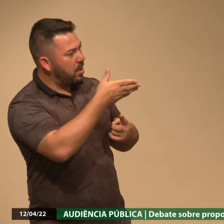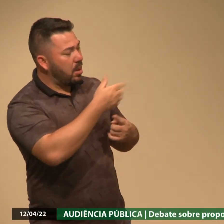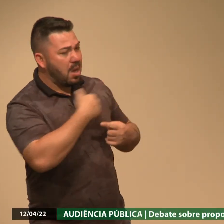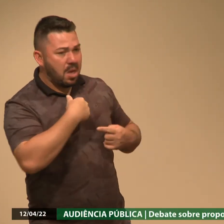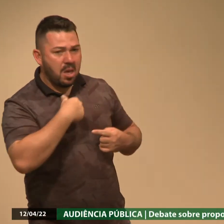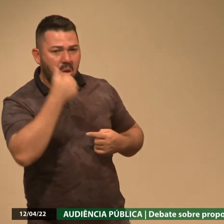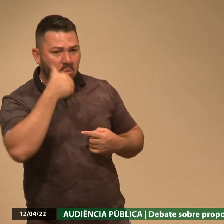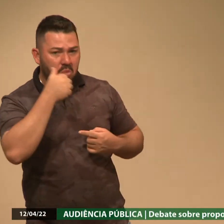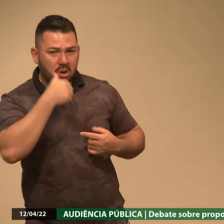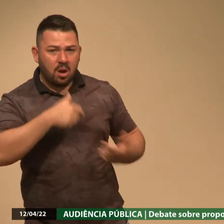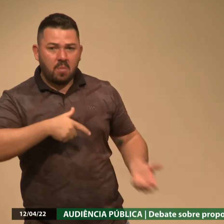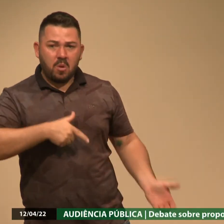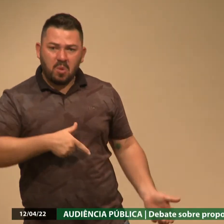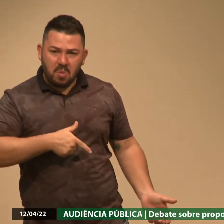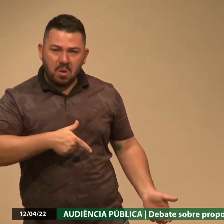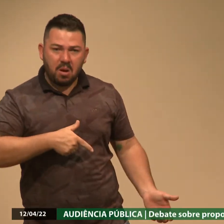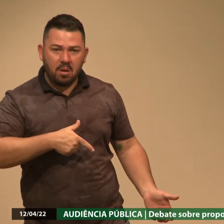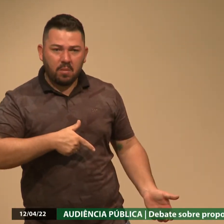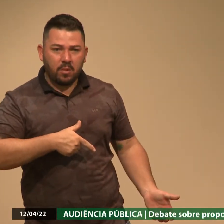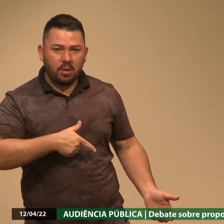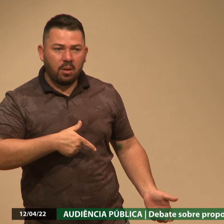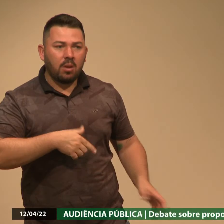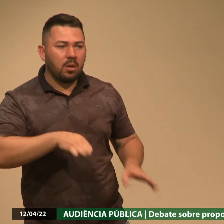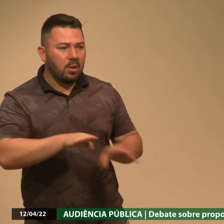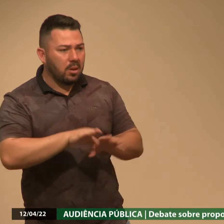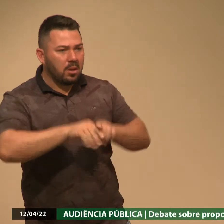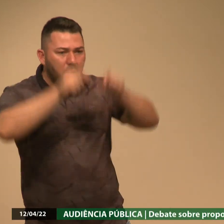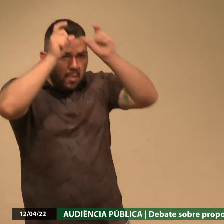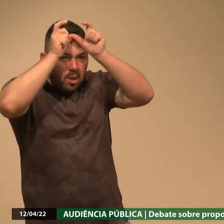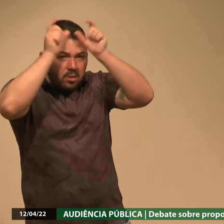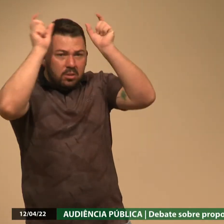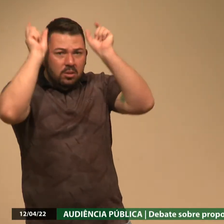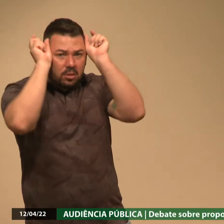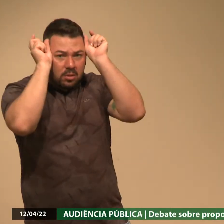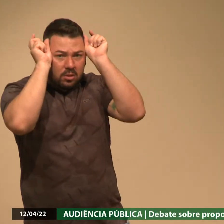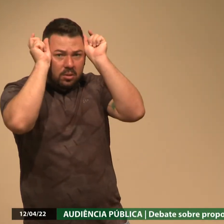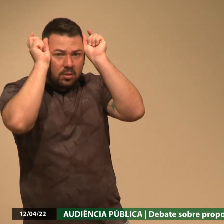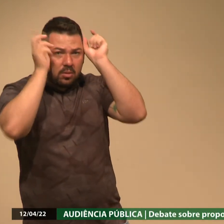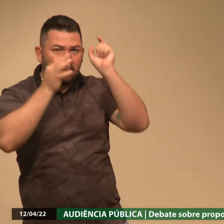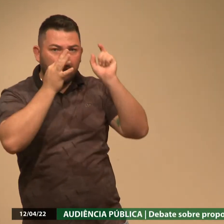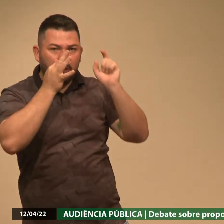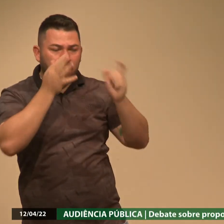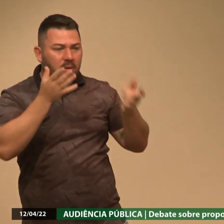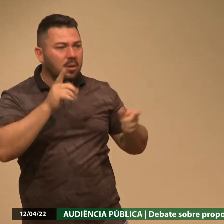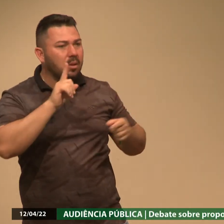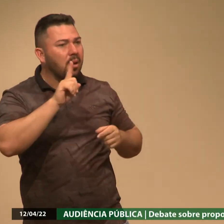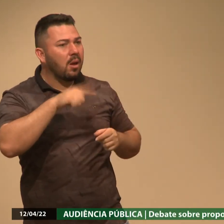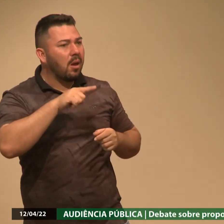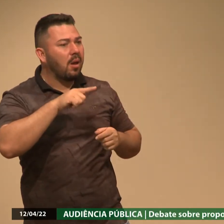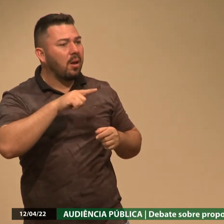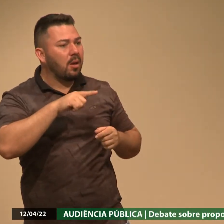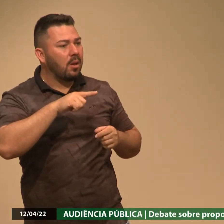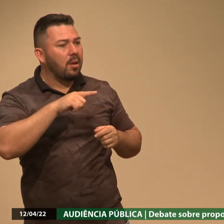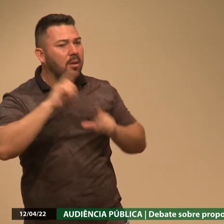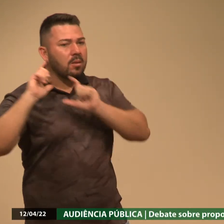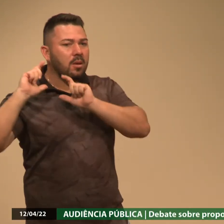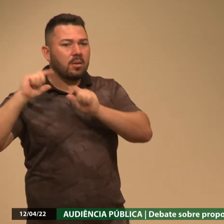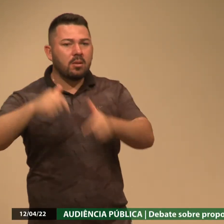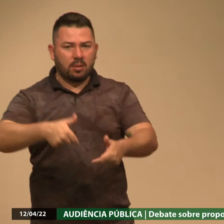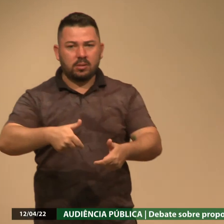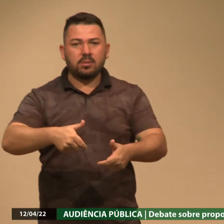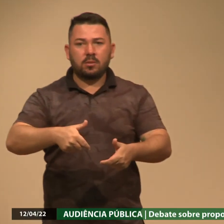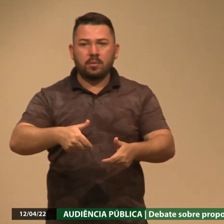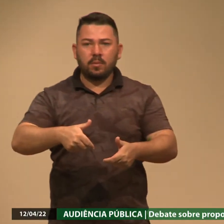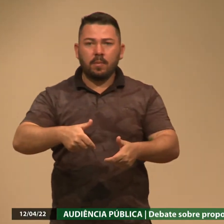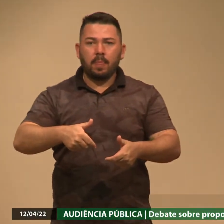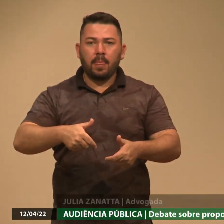arma mulher com arma e também com esse arquinho aqui que é algo da nossa tradição